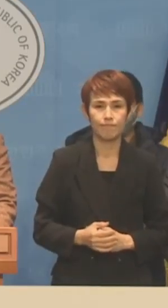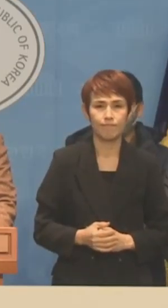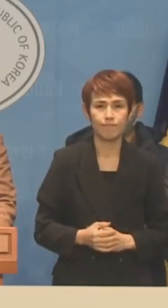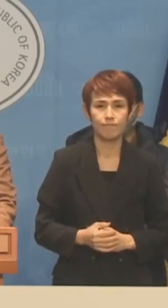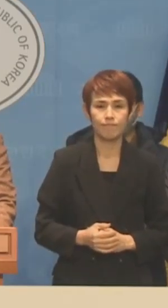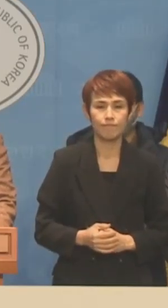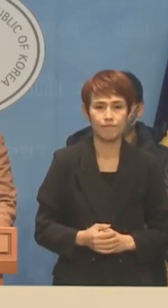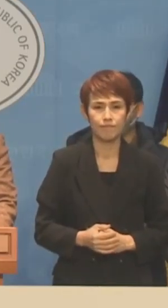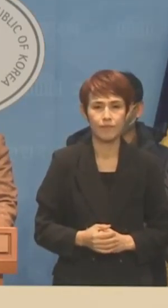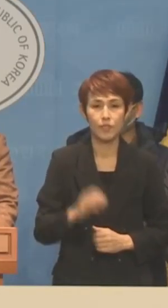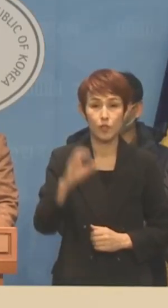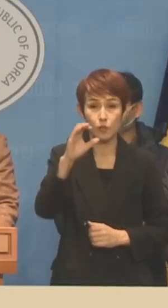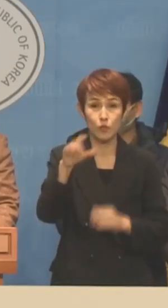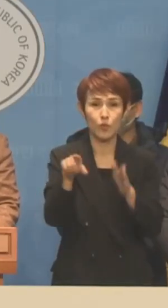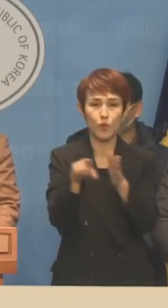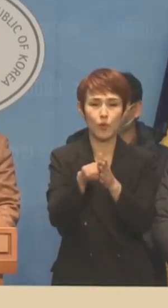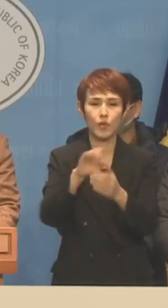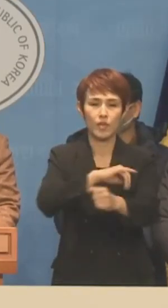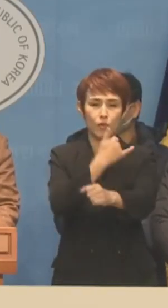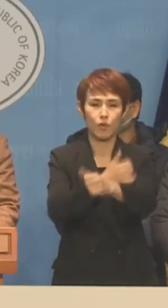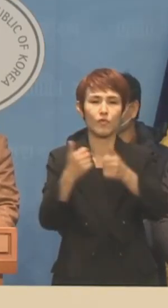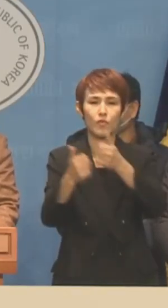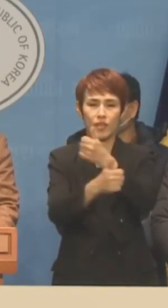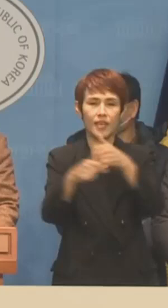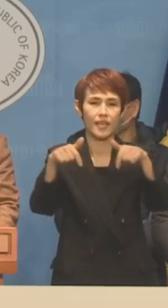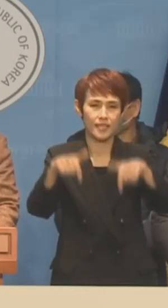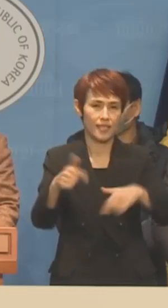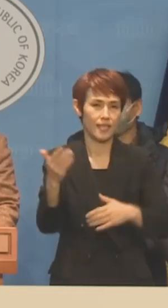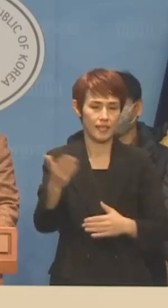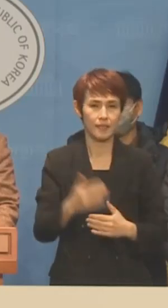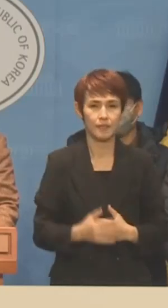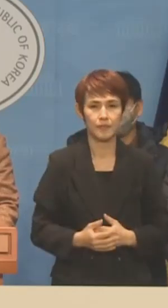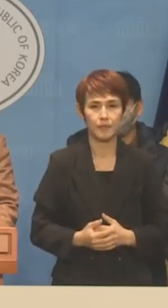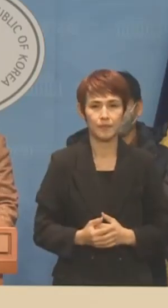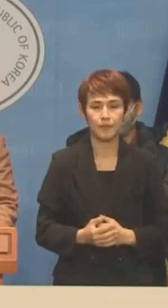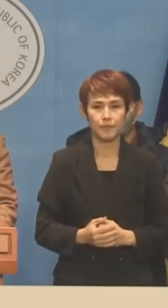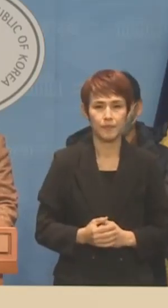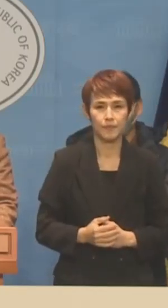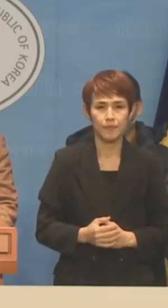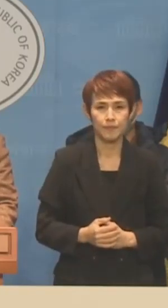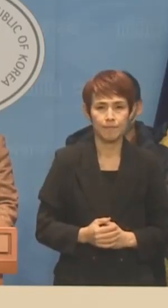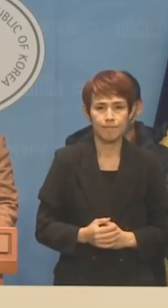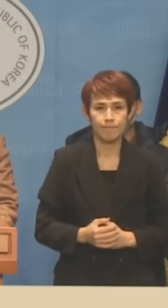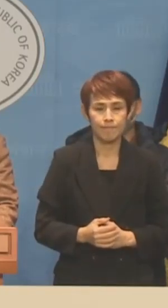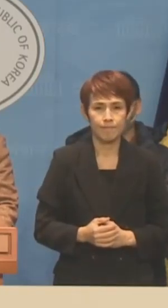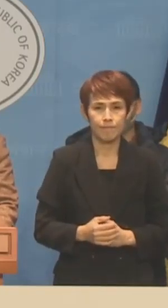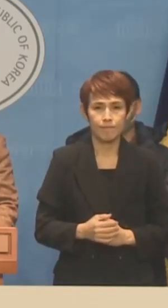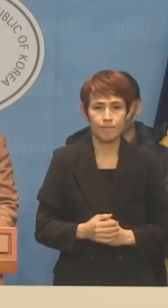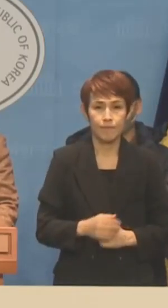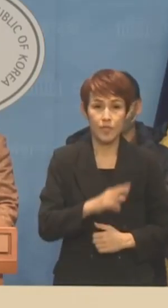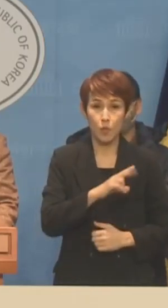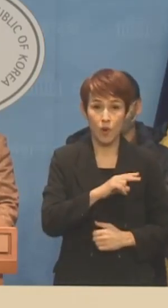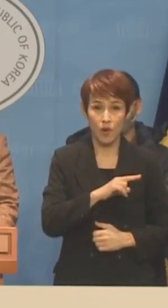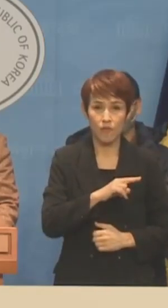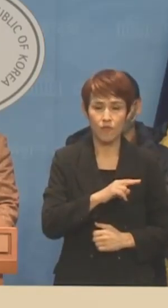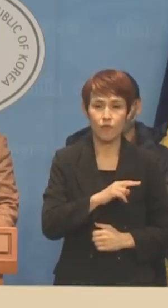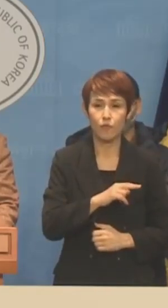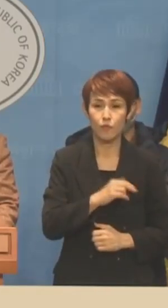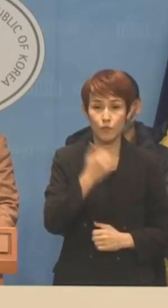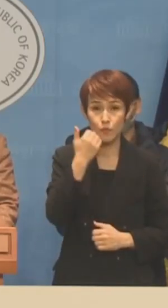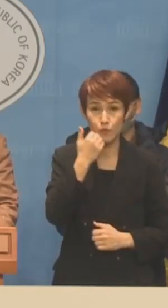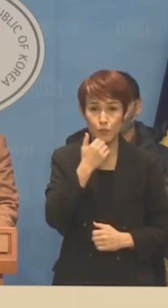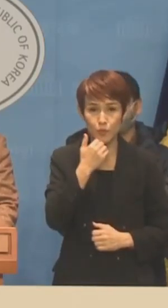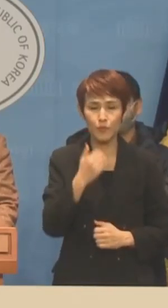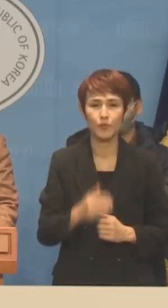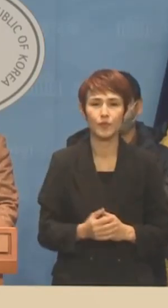천주교 인권위원회 김덕진 간사님 오셨습니다. 그리고 공동 발의해 주신 여러 의원님 오셨는데 특히 공동 발의해